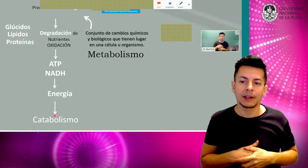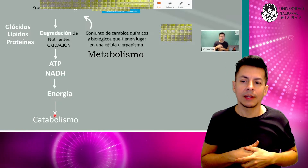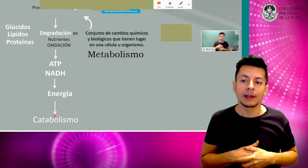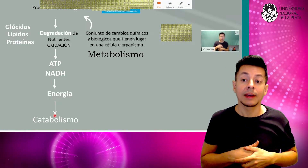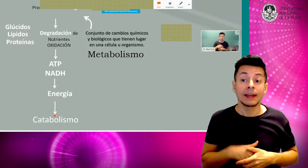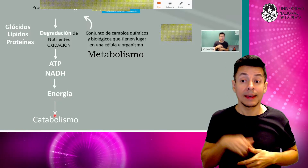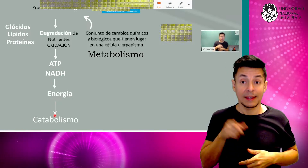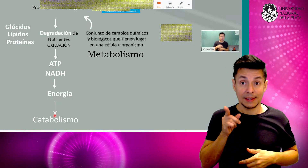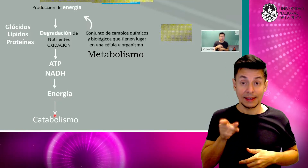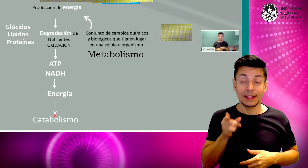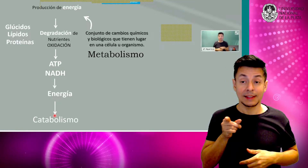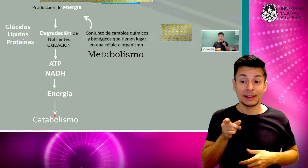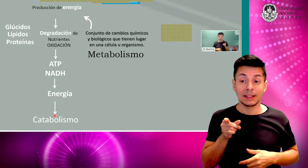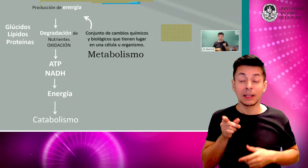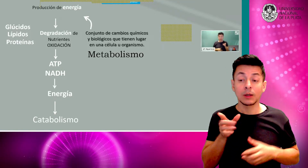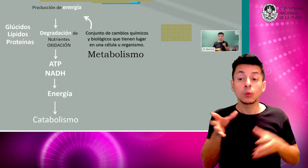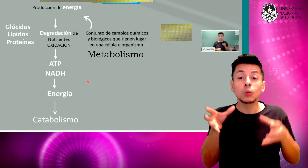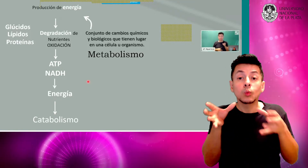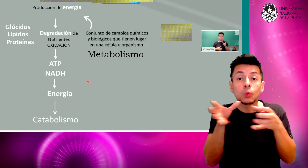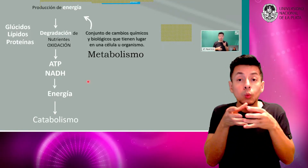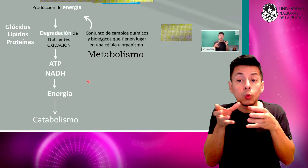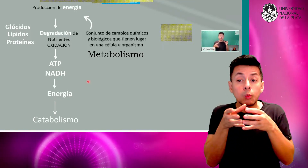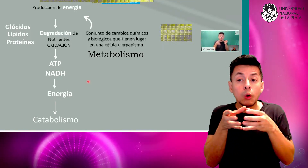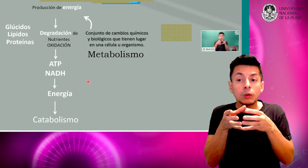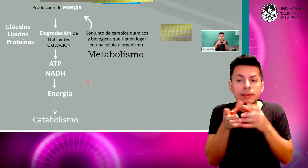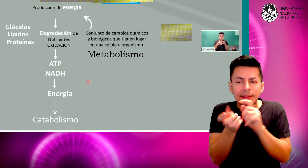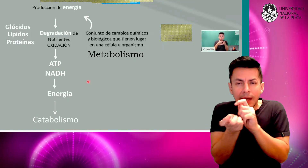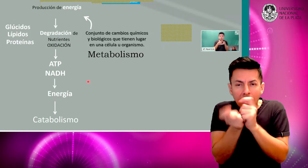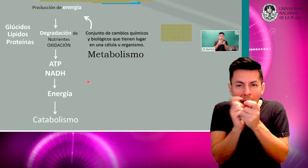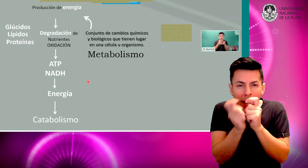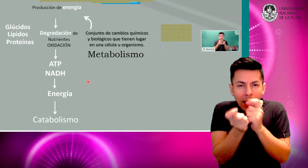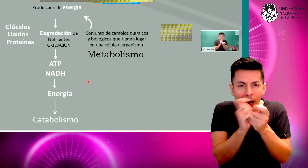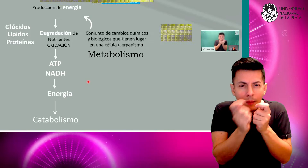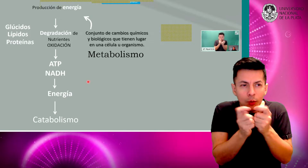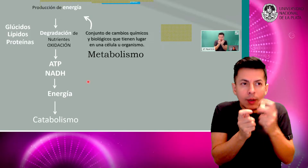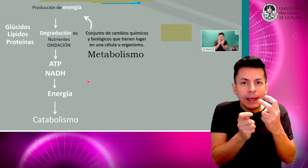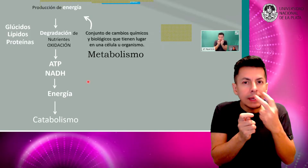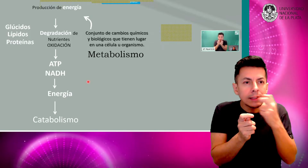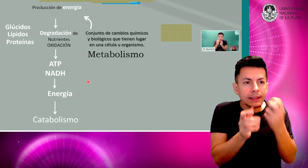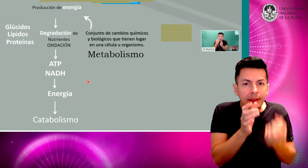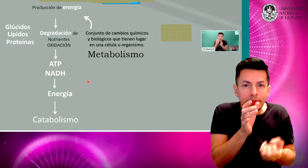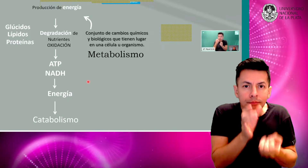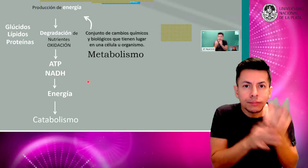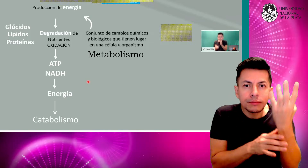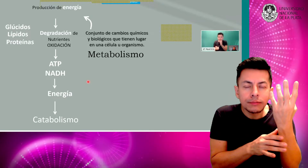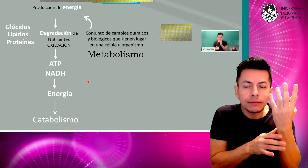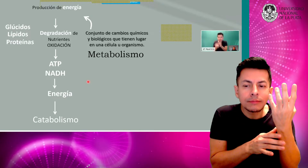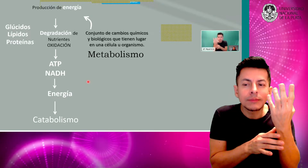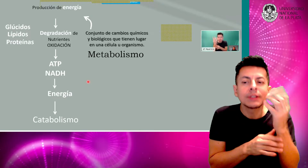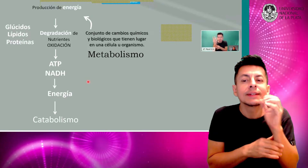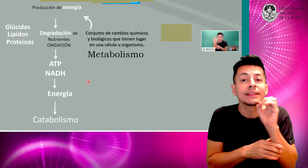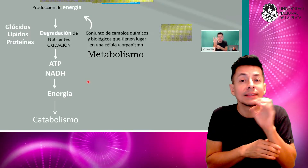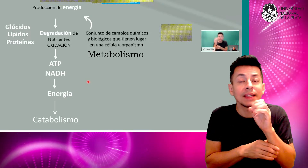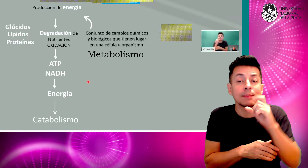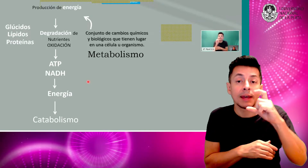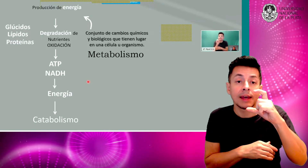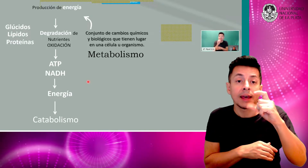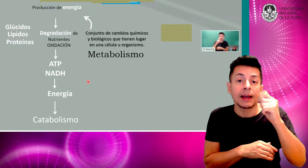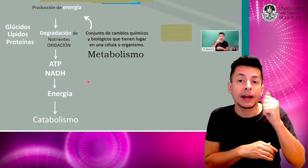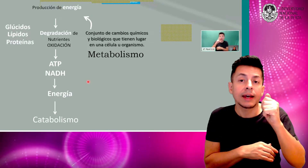a este conjunto de vías metabólicas que me permiten obtener energía, la llamamos